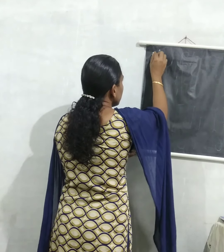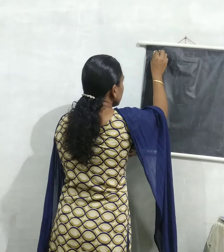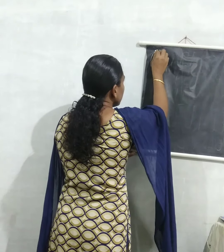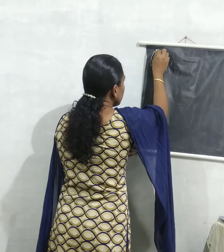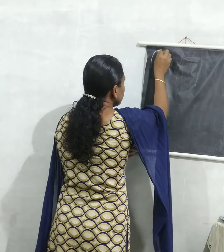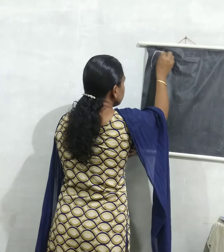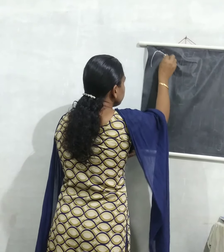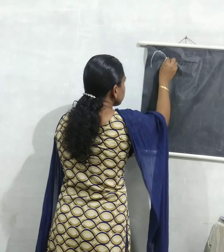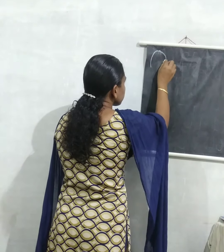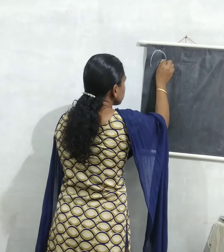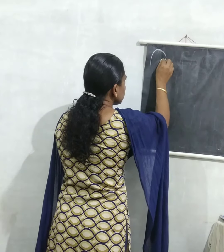കേട്ടോ.